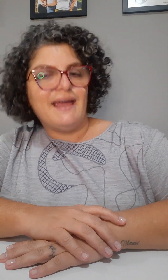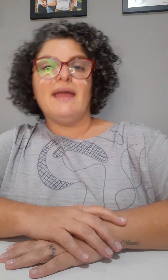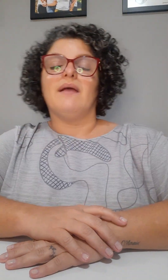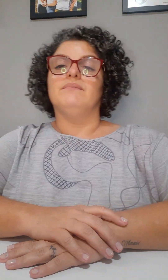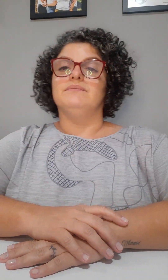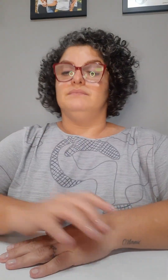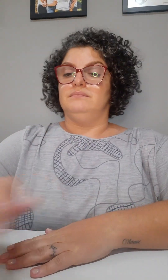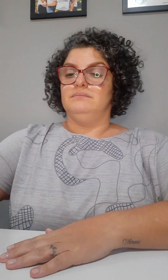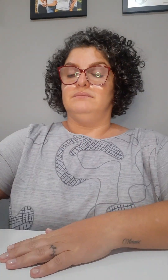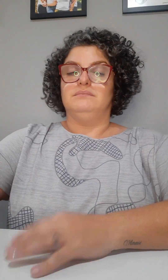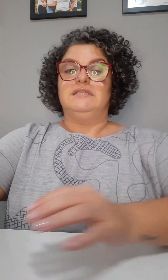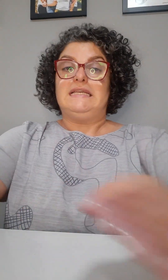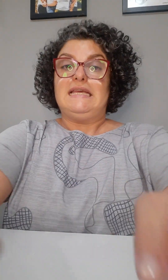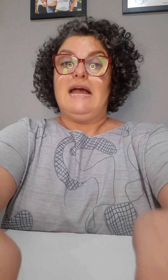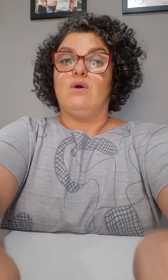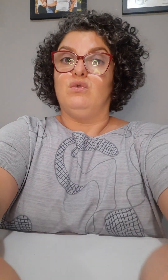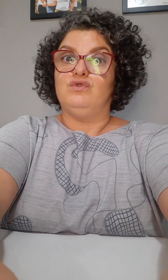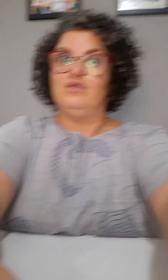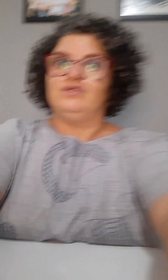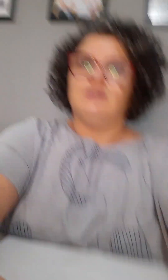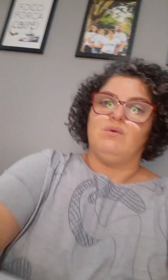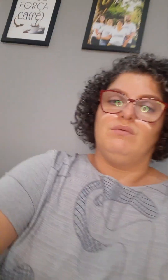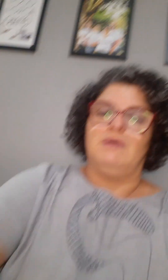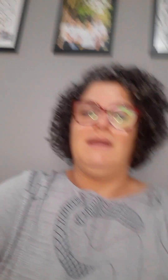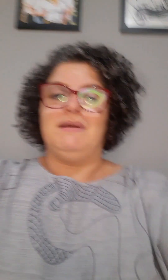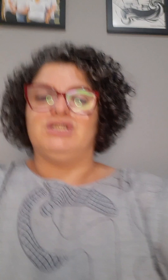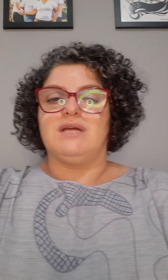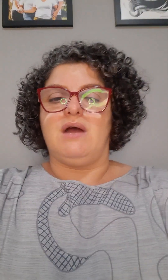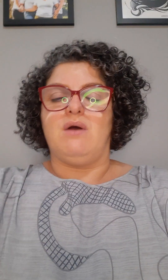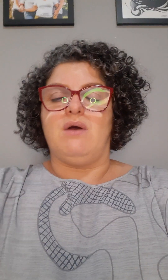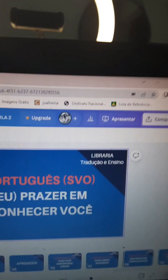conhecer. Que é a construção gramatical jeito.